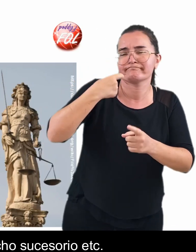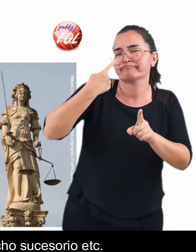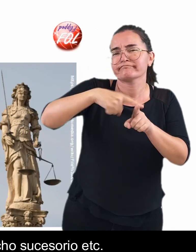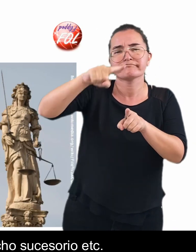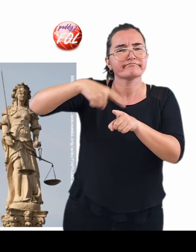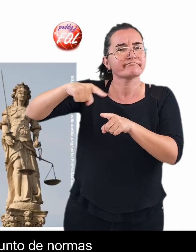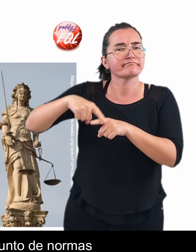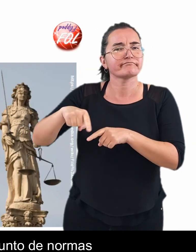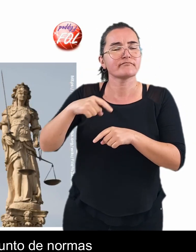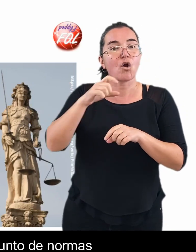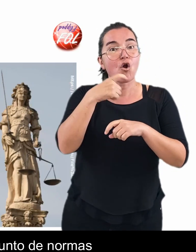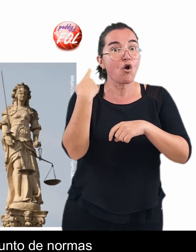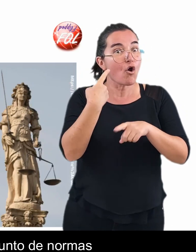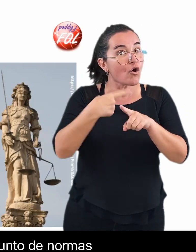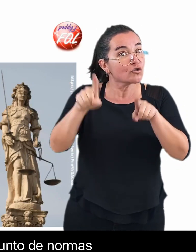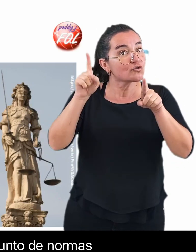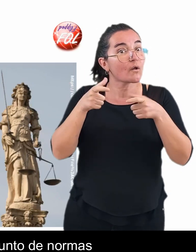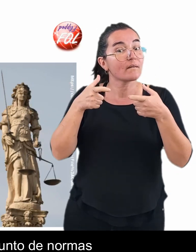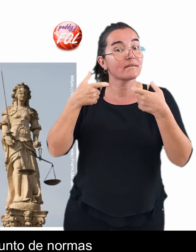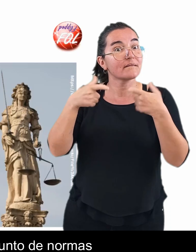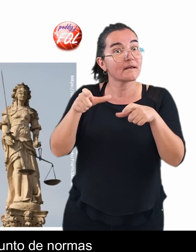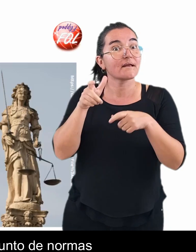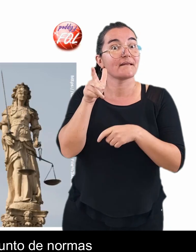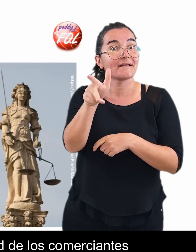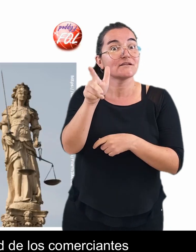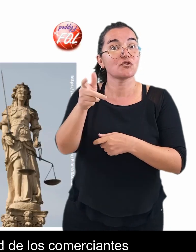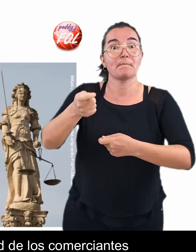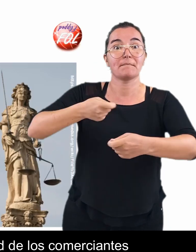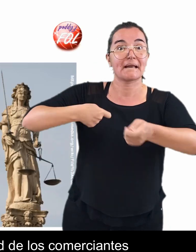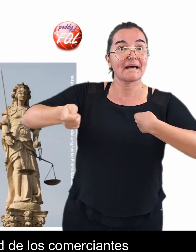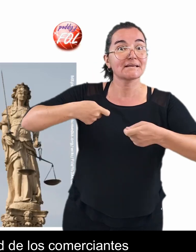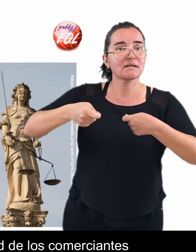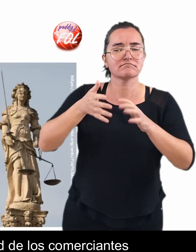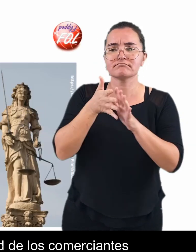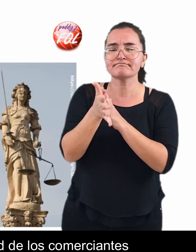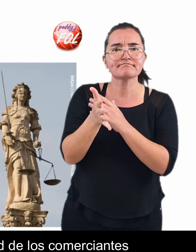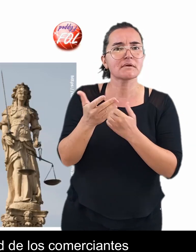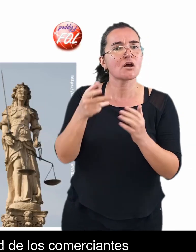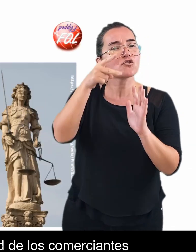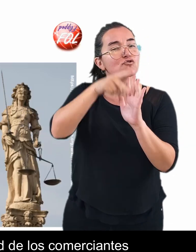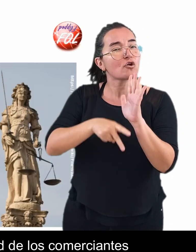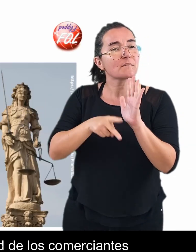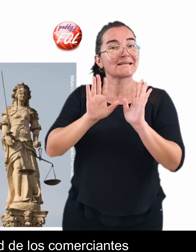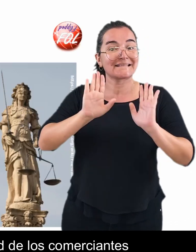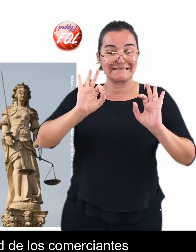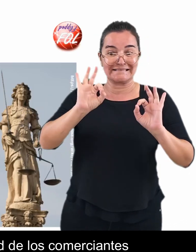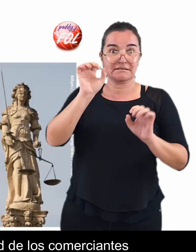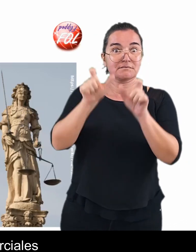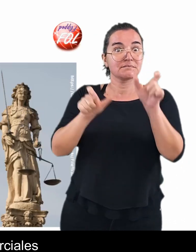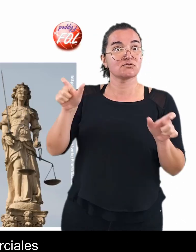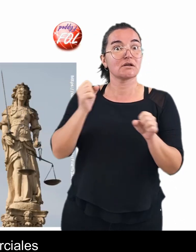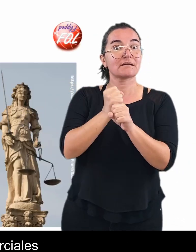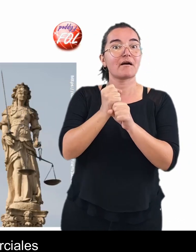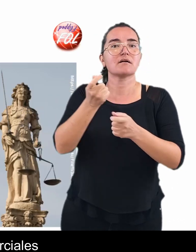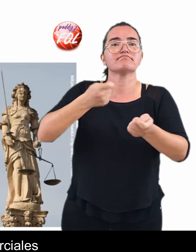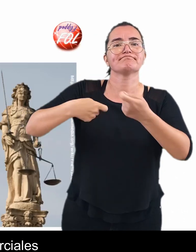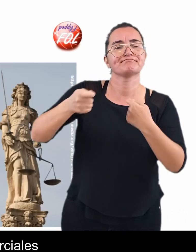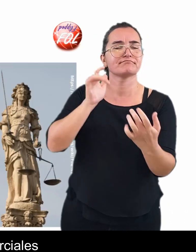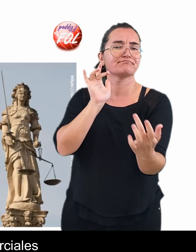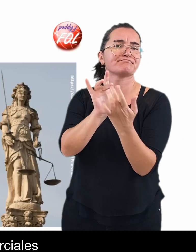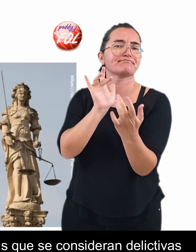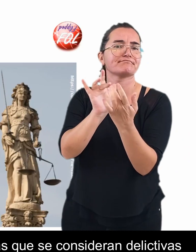sucesorio, etc. El derecho mercantil es el conjunto de normas que se encarga de regular la actividad de los comerciantes y sus